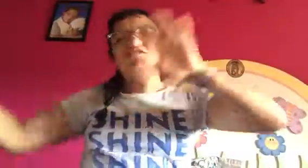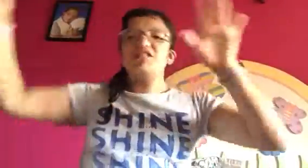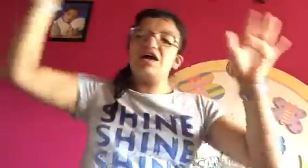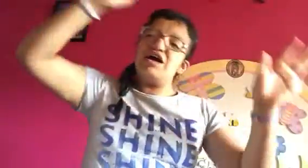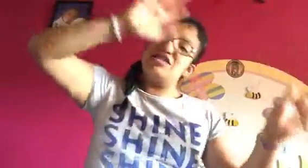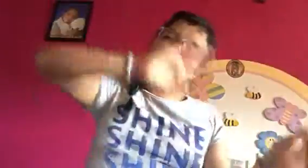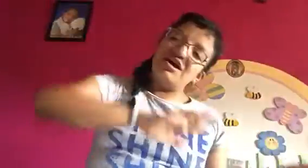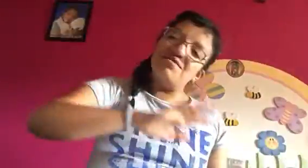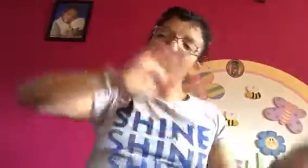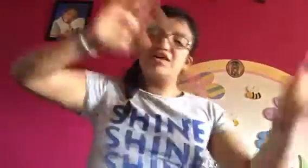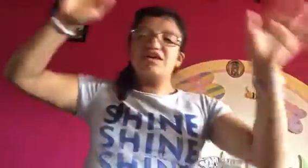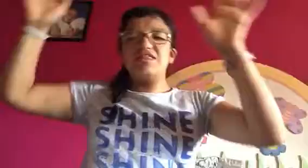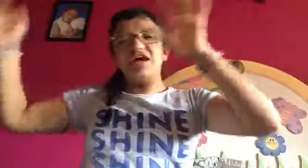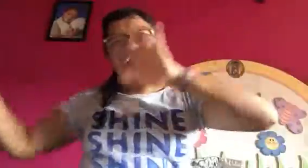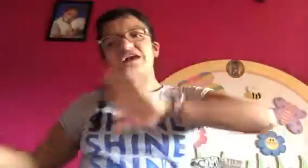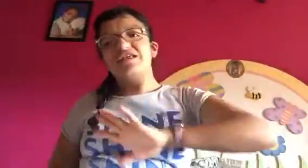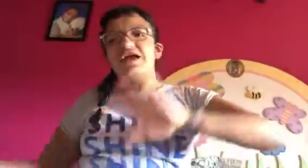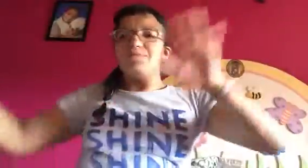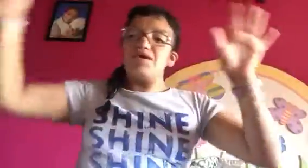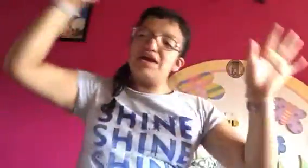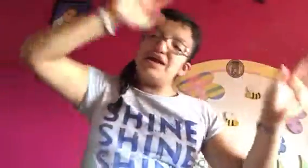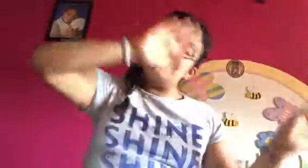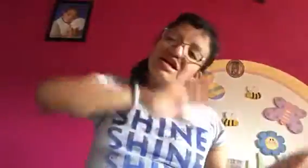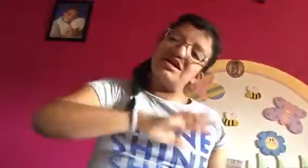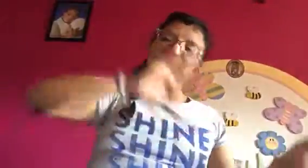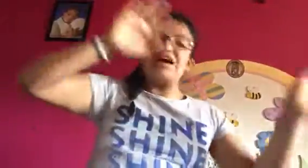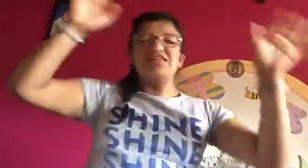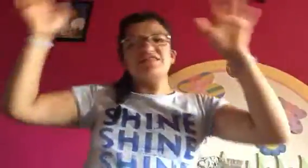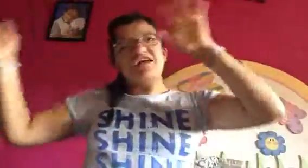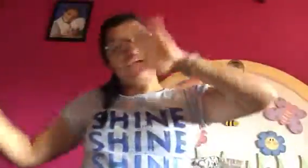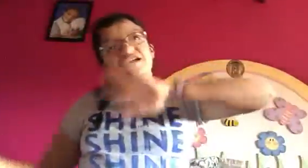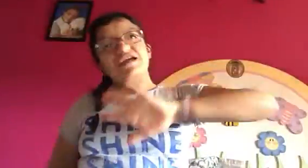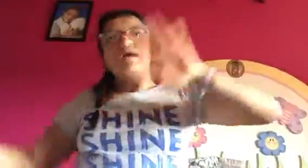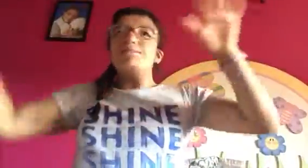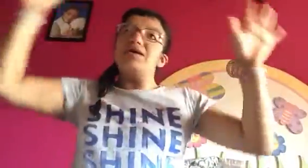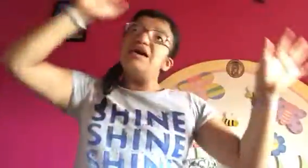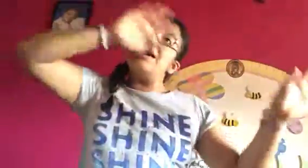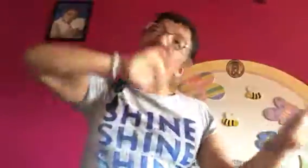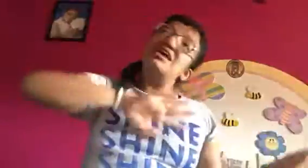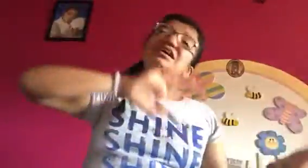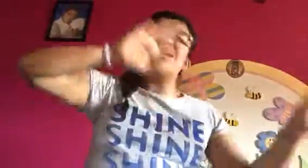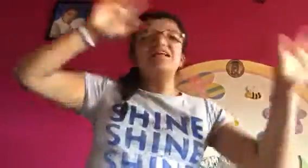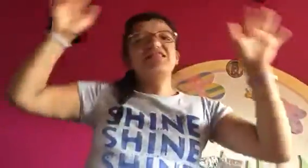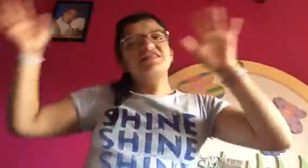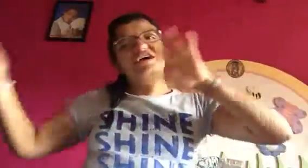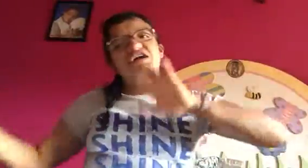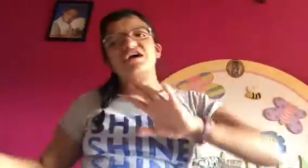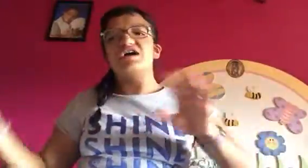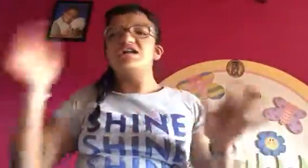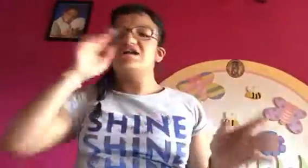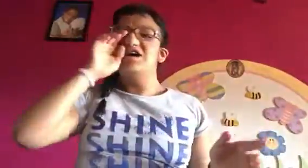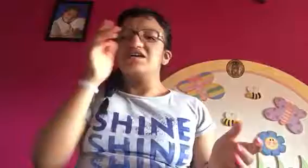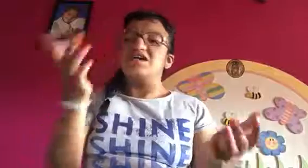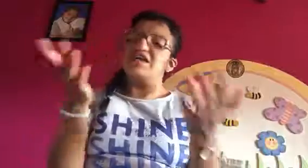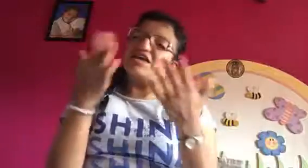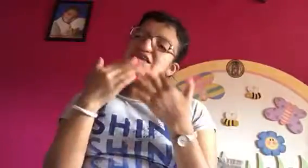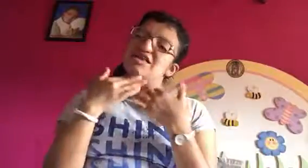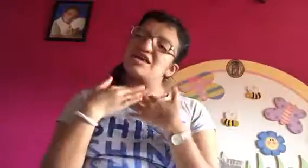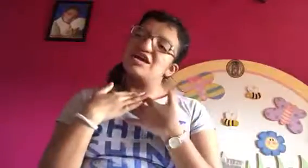la Navidad. Ven a cantar, ven a cantar, que ya está